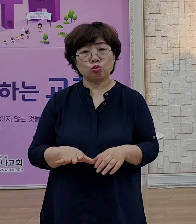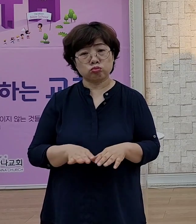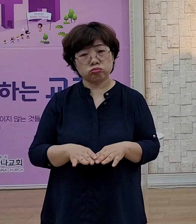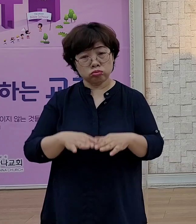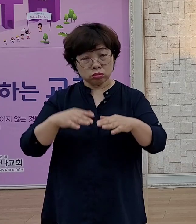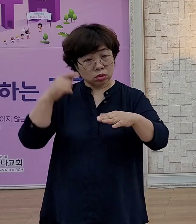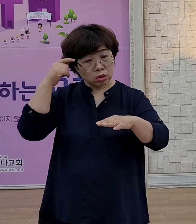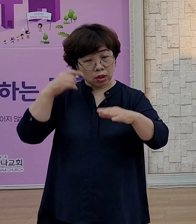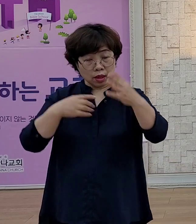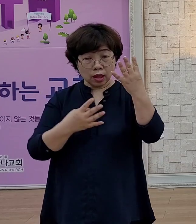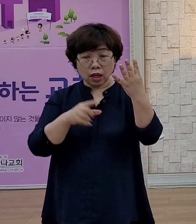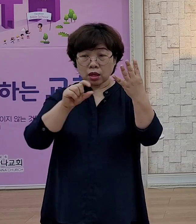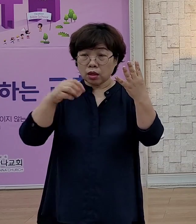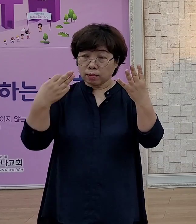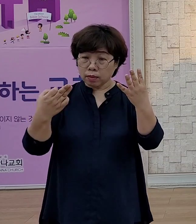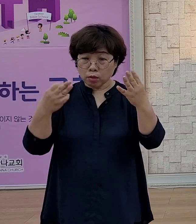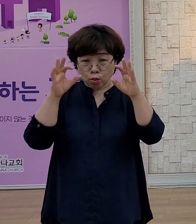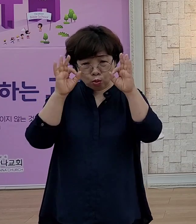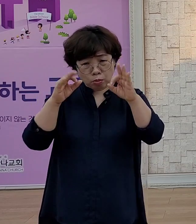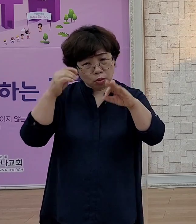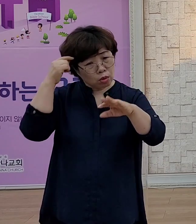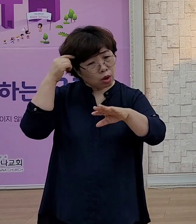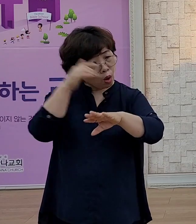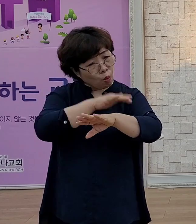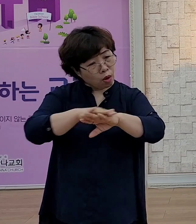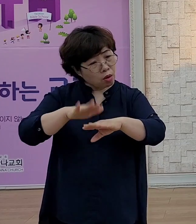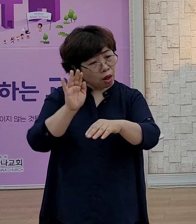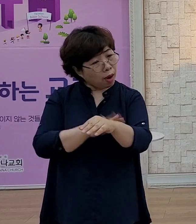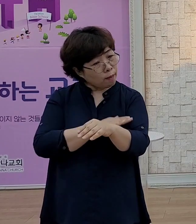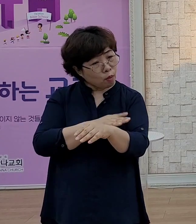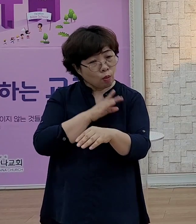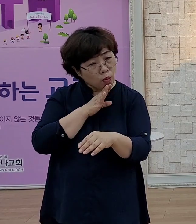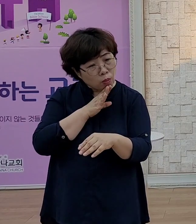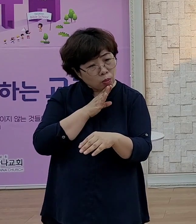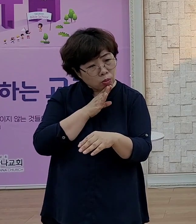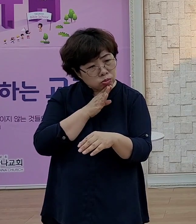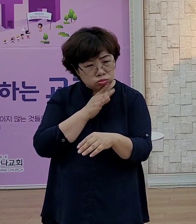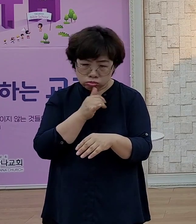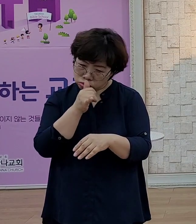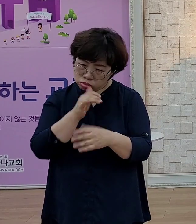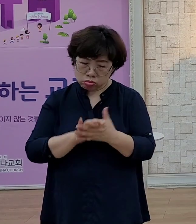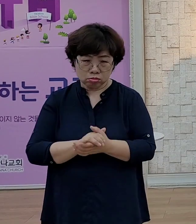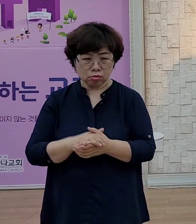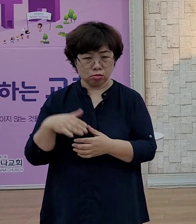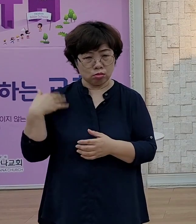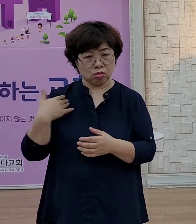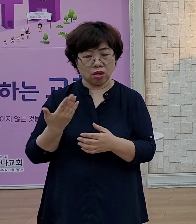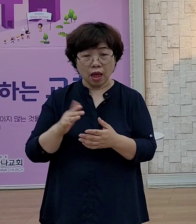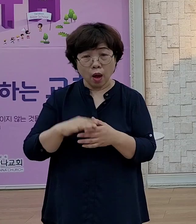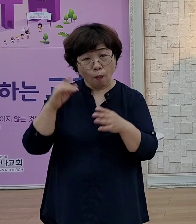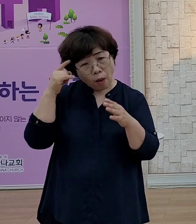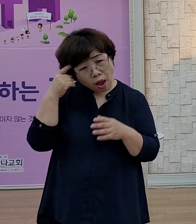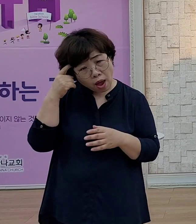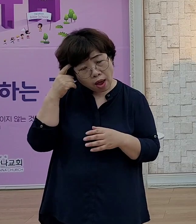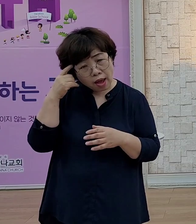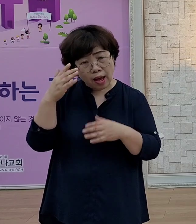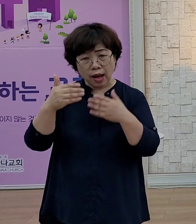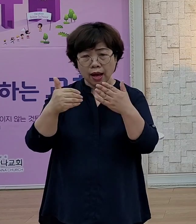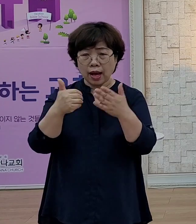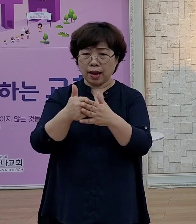거야? 그런데 여기 빠진 게 있더라. 뭐가 빠졌다고요? 하나님이란 존재는